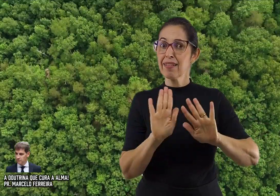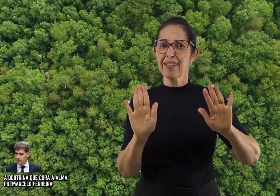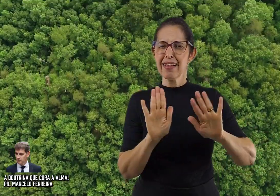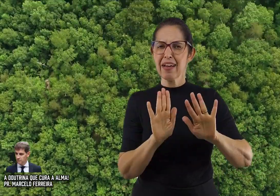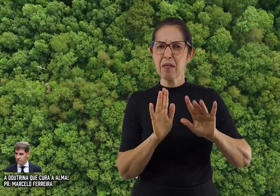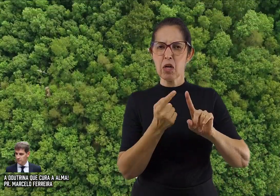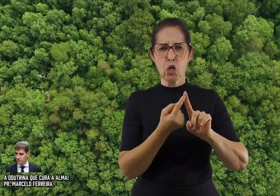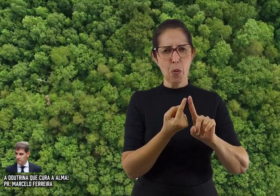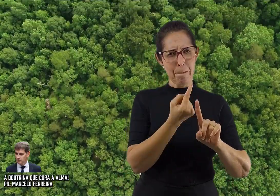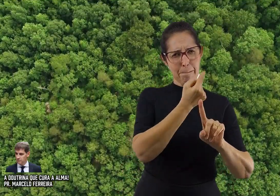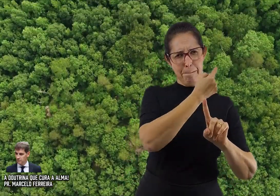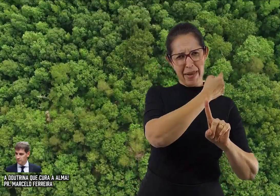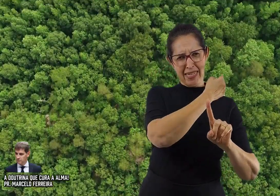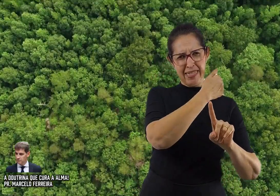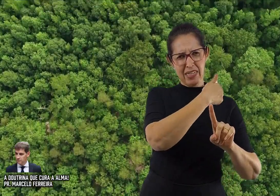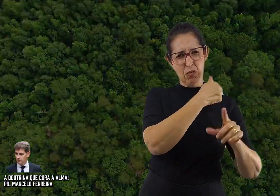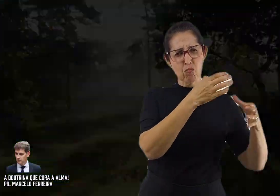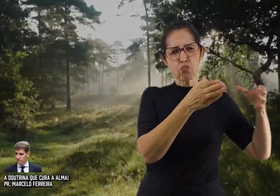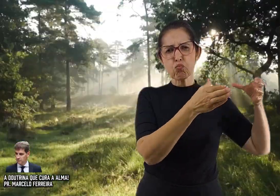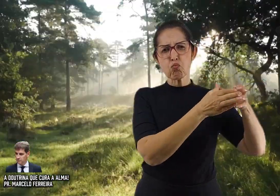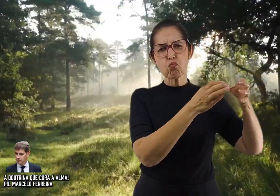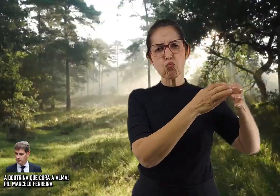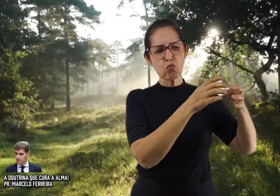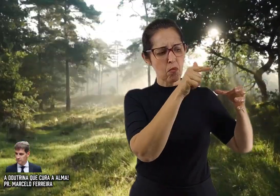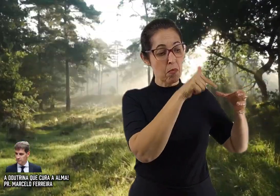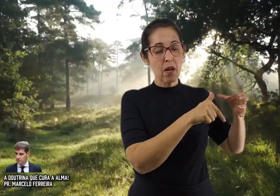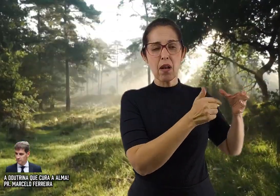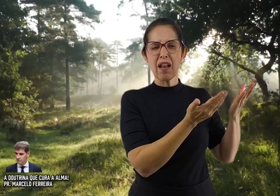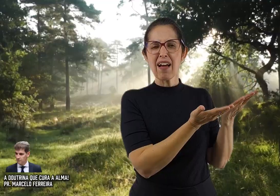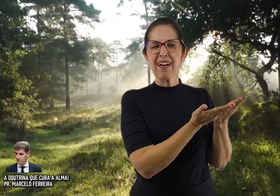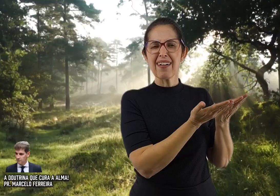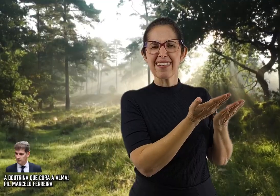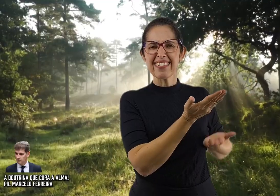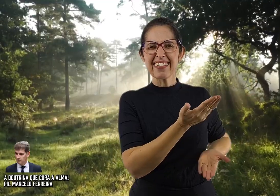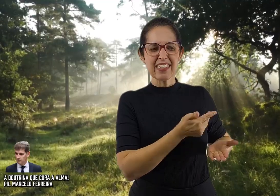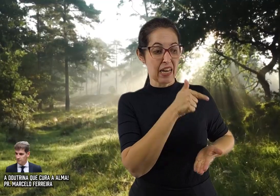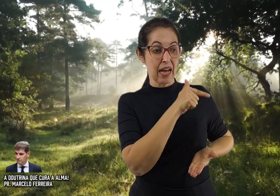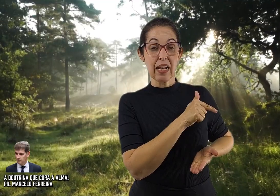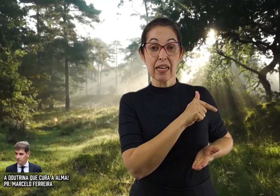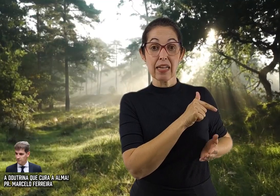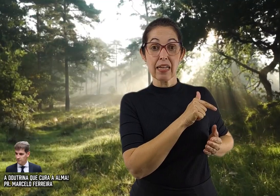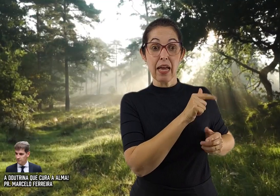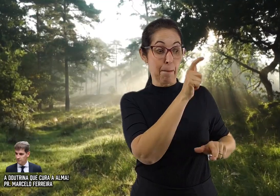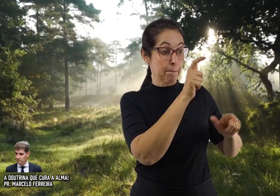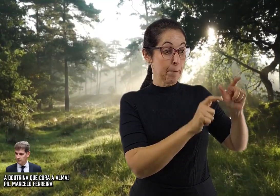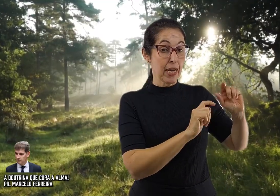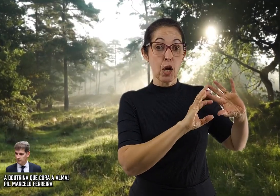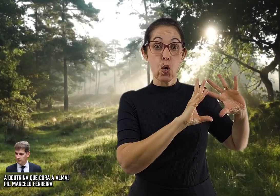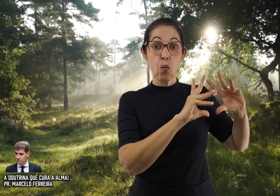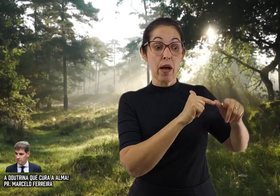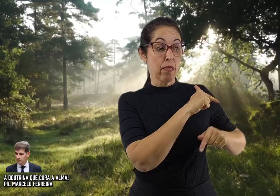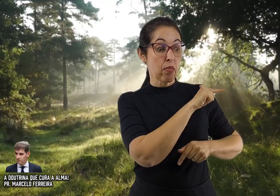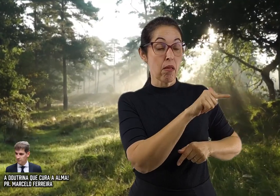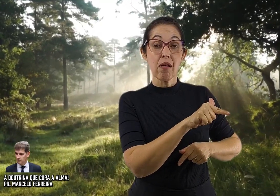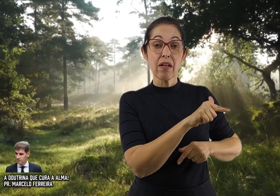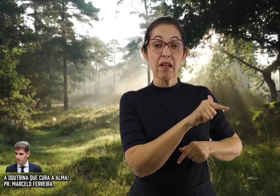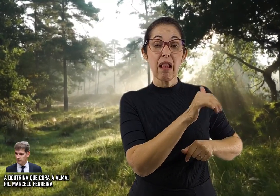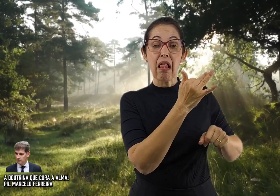os valdenses, que era uma comunidade cristã, quase todos foram